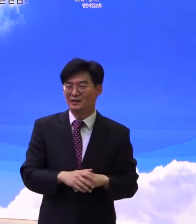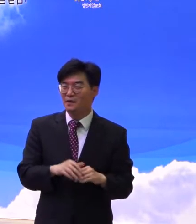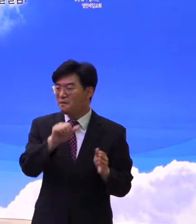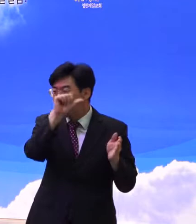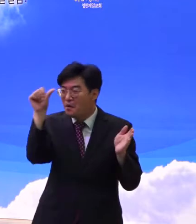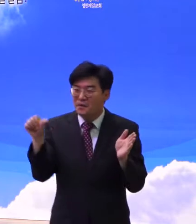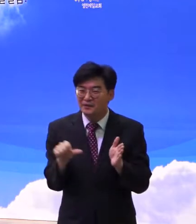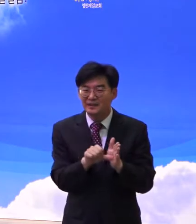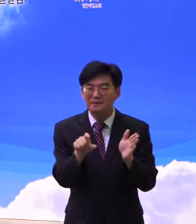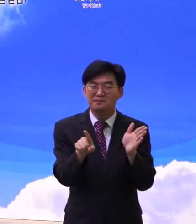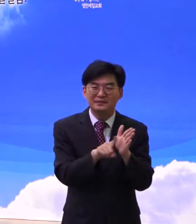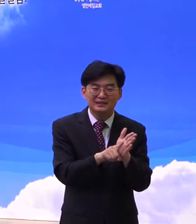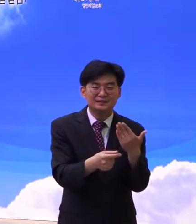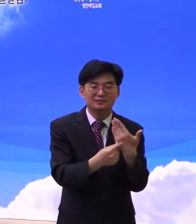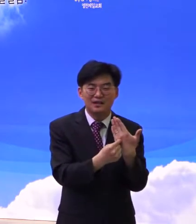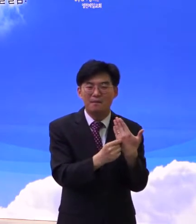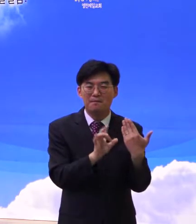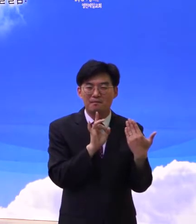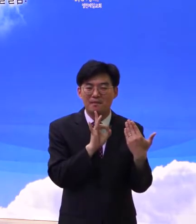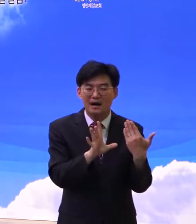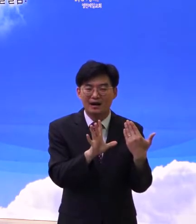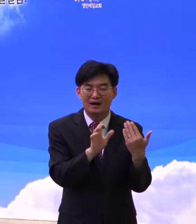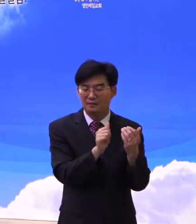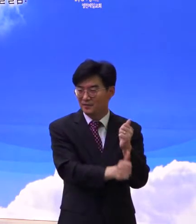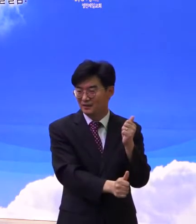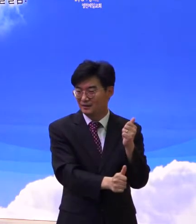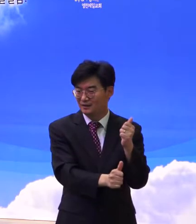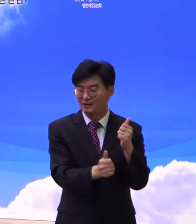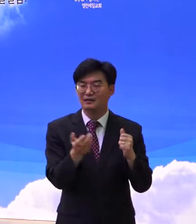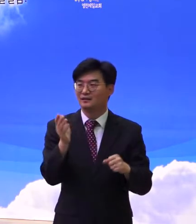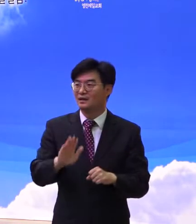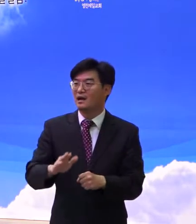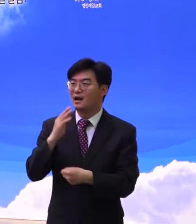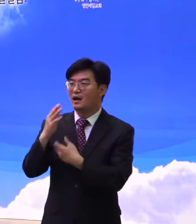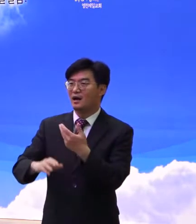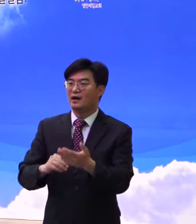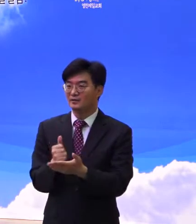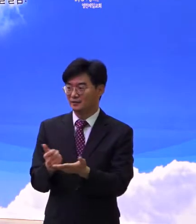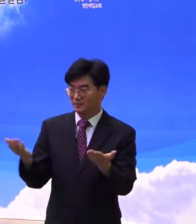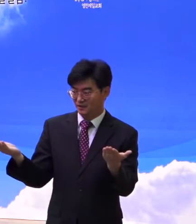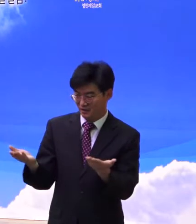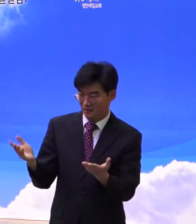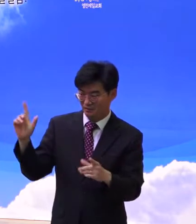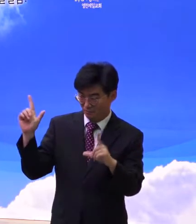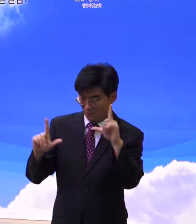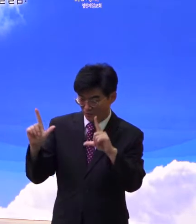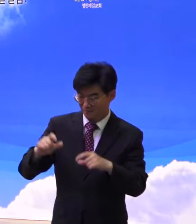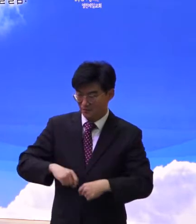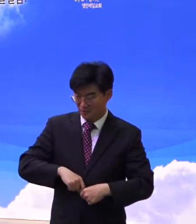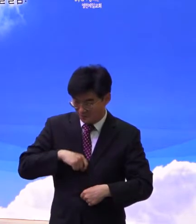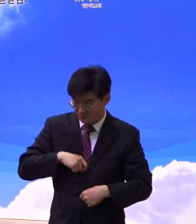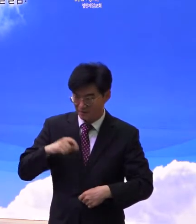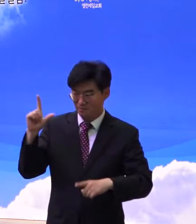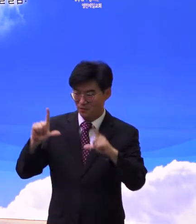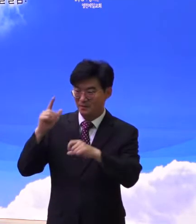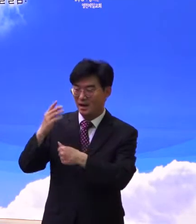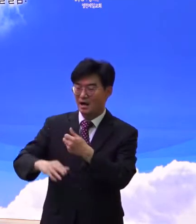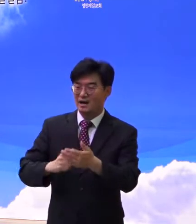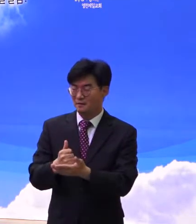수도 있습니다. 그러나 우리가 하나님의 그 일에 헌신하고 하나님의 큰 일에 우리의